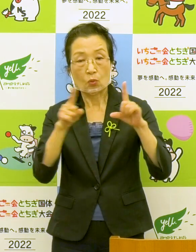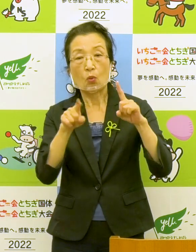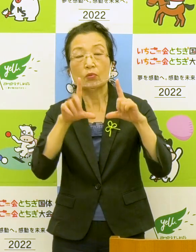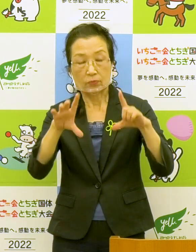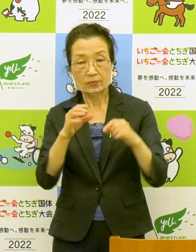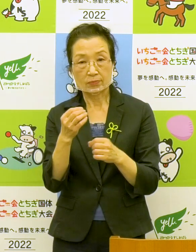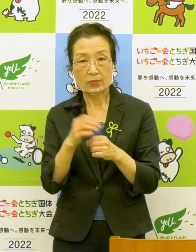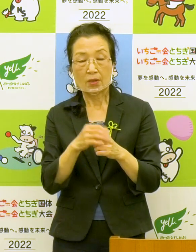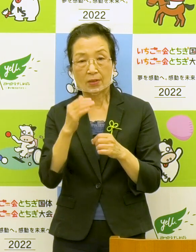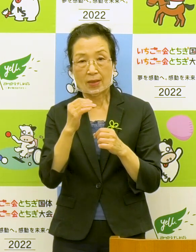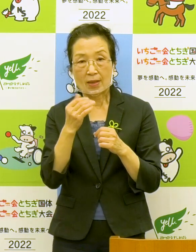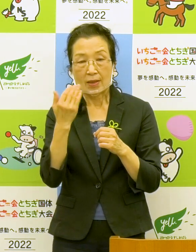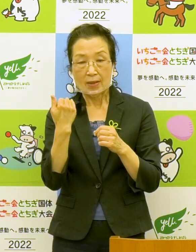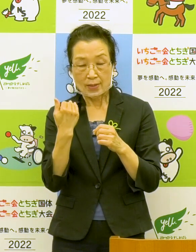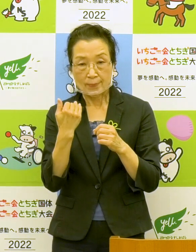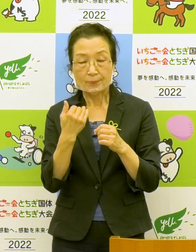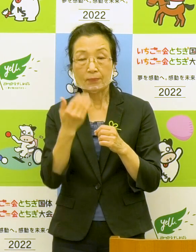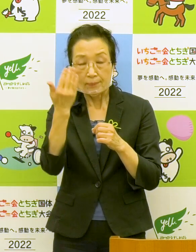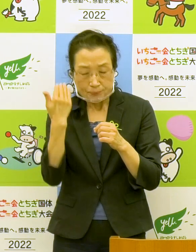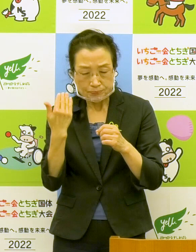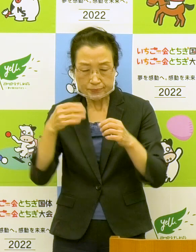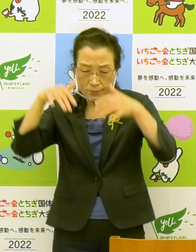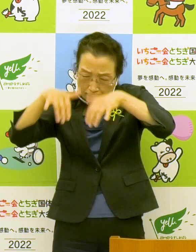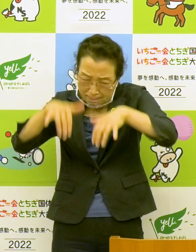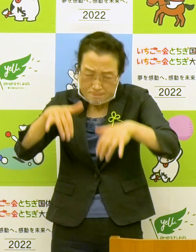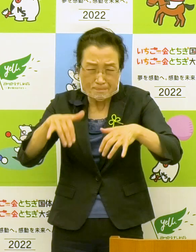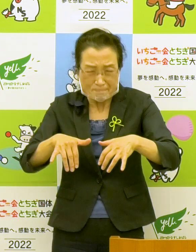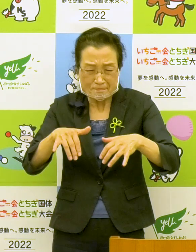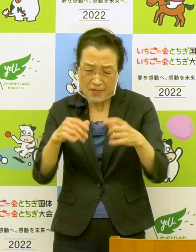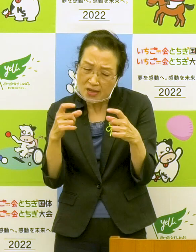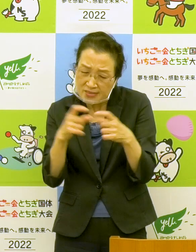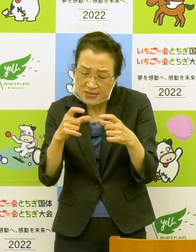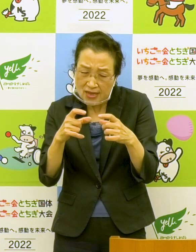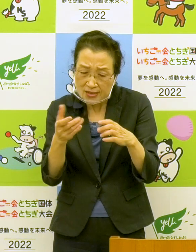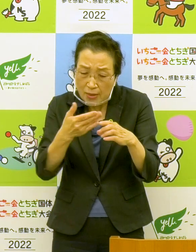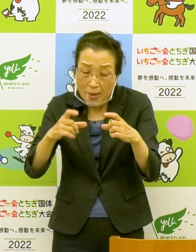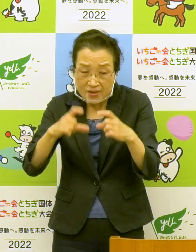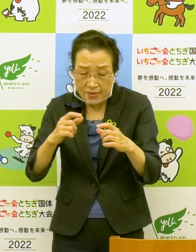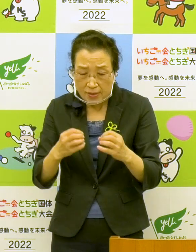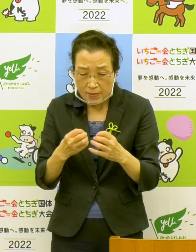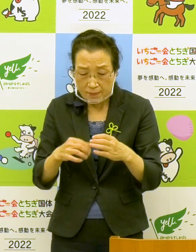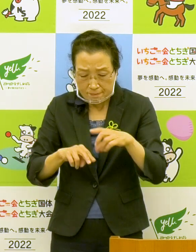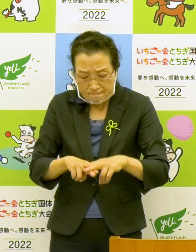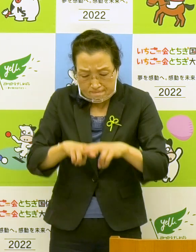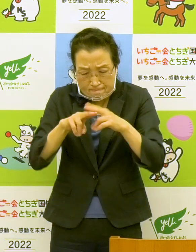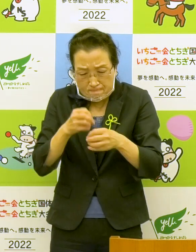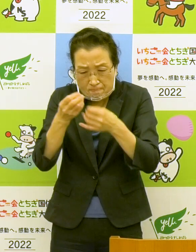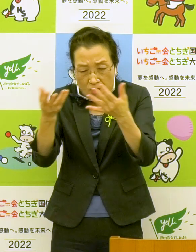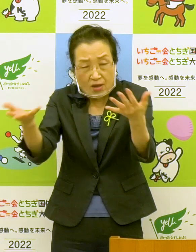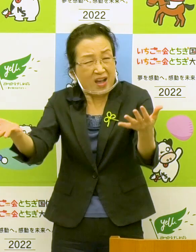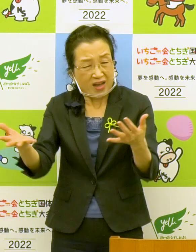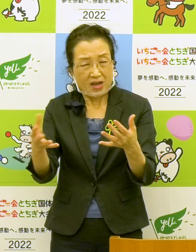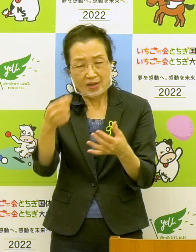災重点ため池でない小規模なため池で甚大な被害が発生したことに伴い、